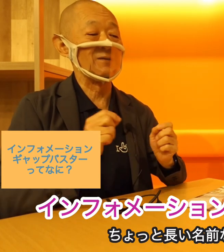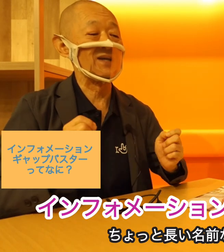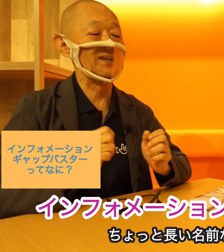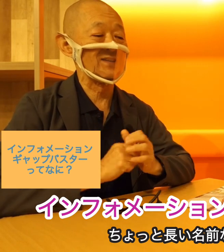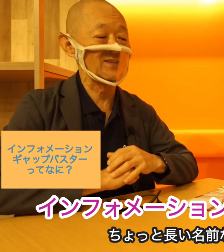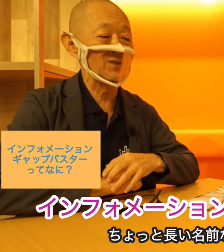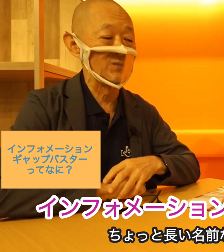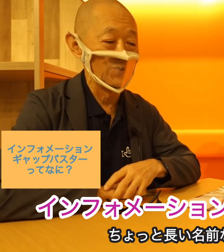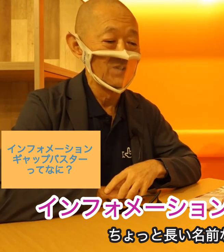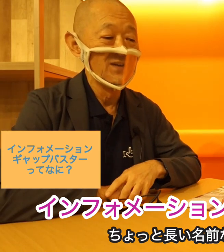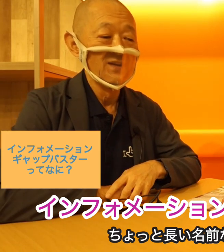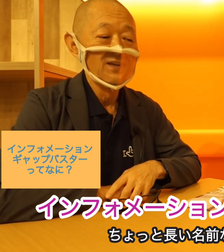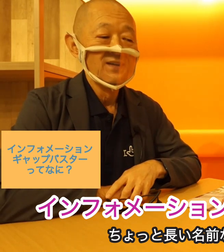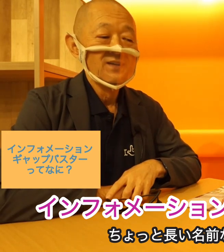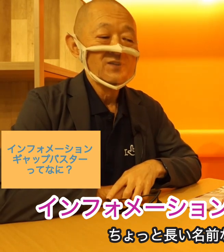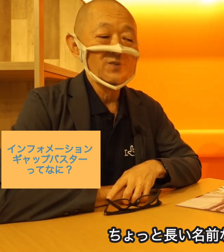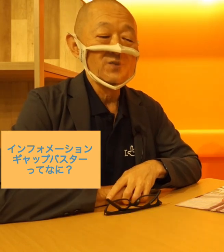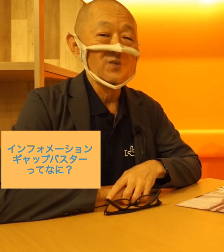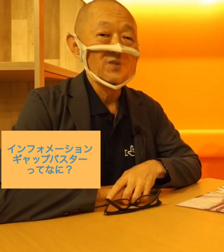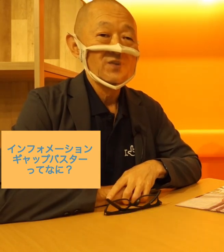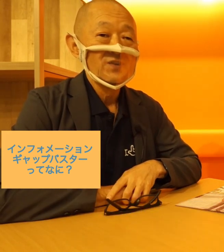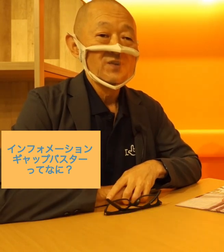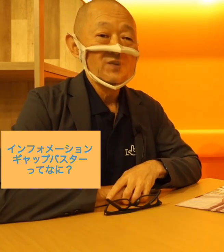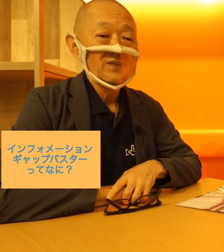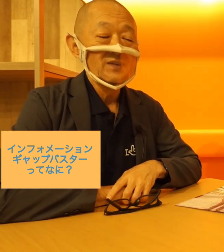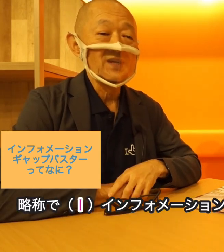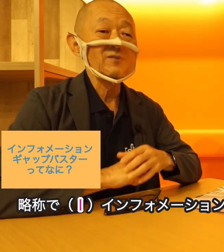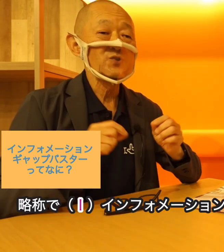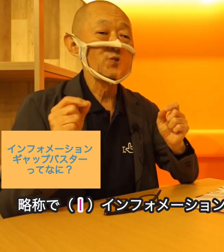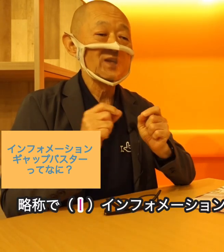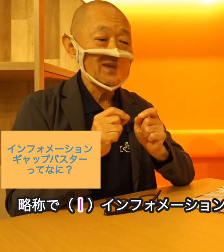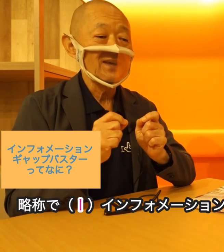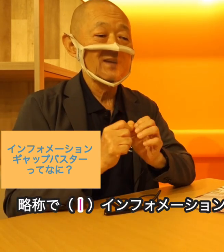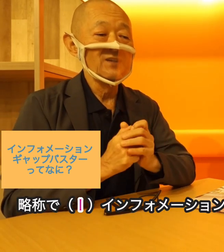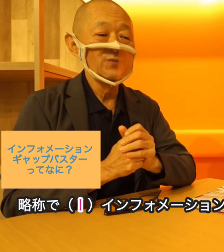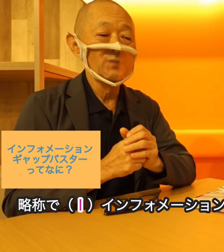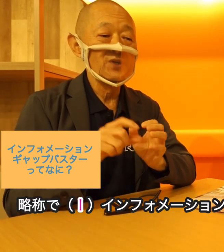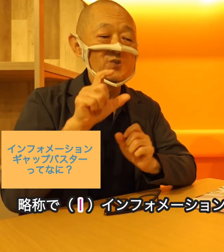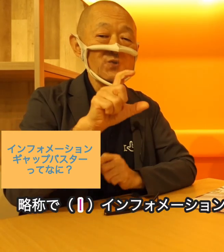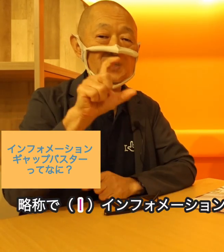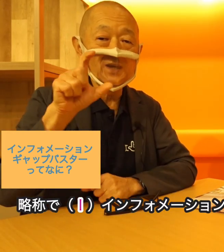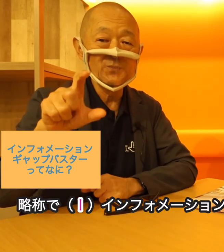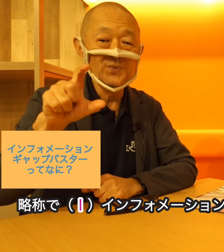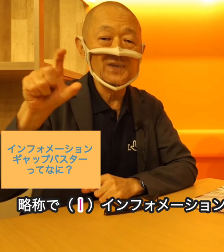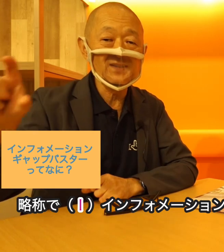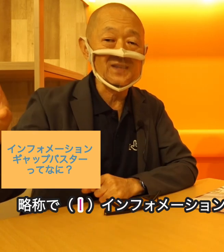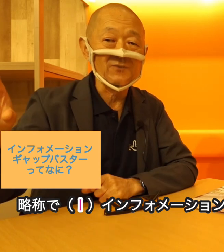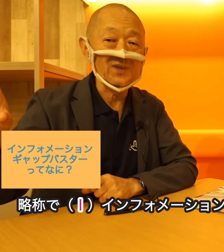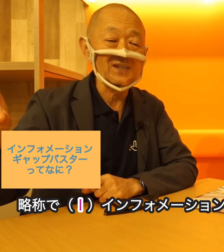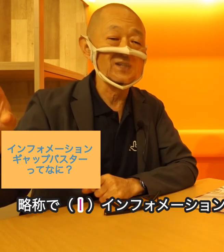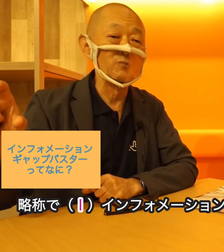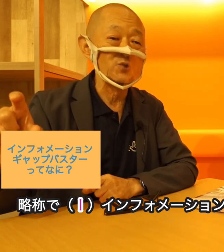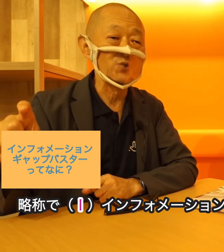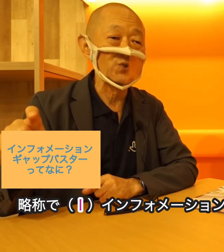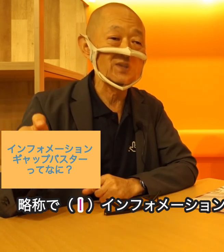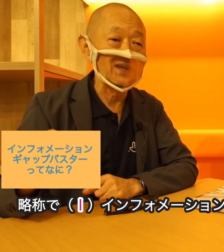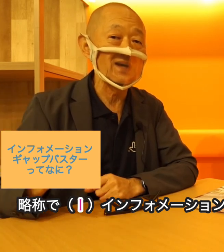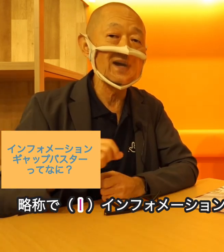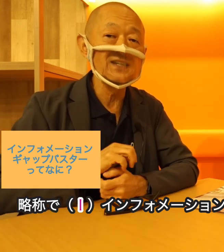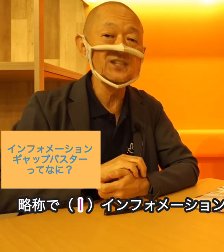前なんですけども、 はい、 その略称でインフォメーションギャップバスターの頭文字を取って